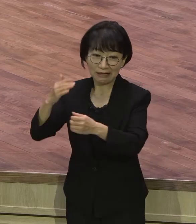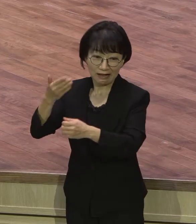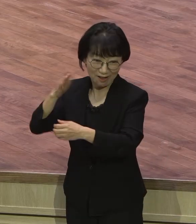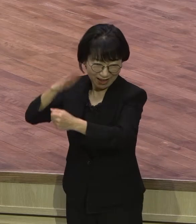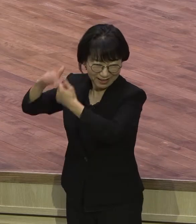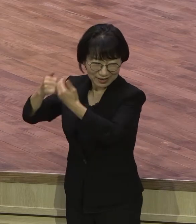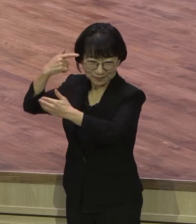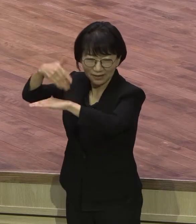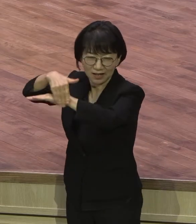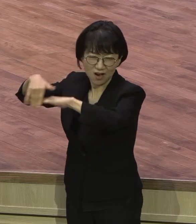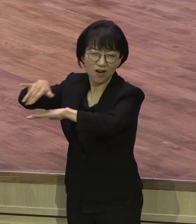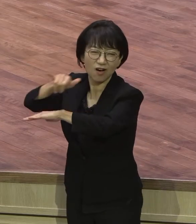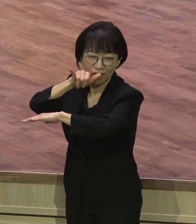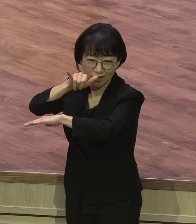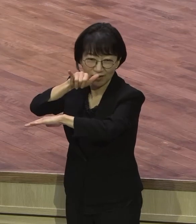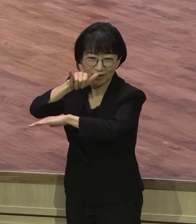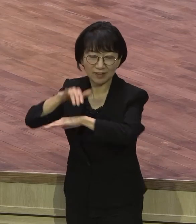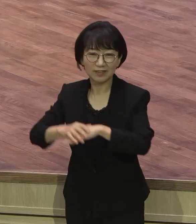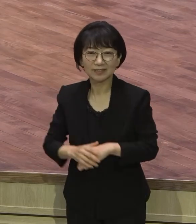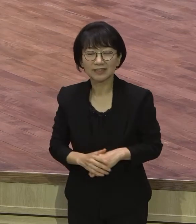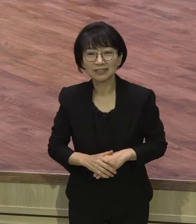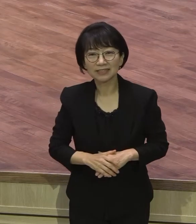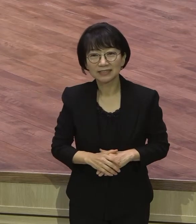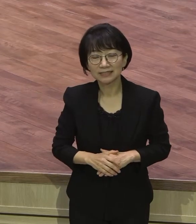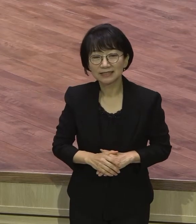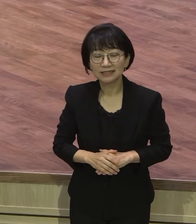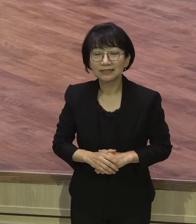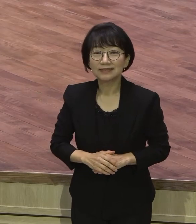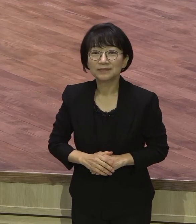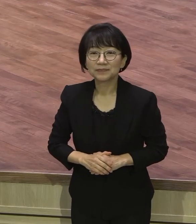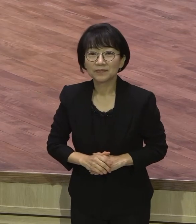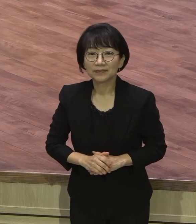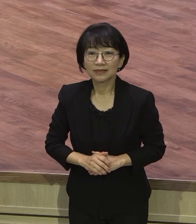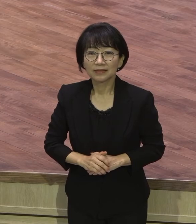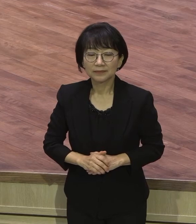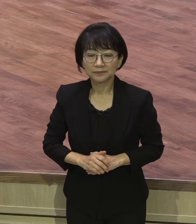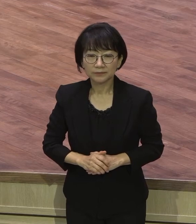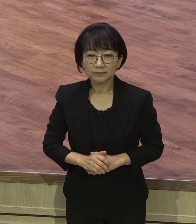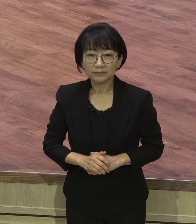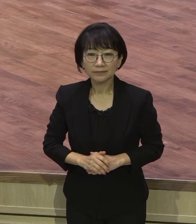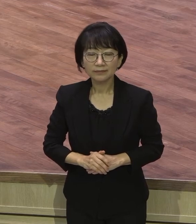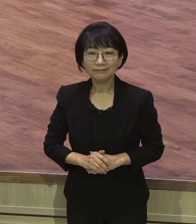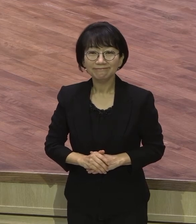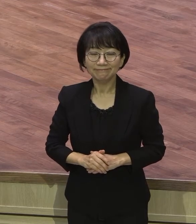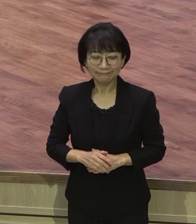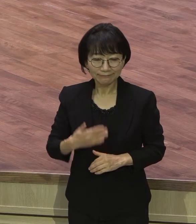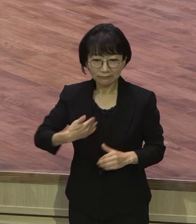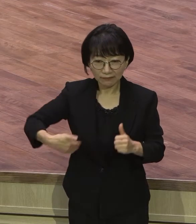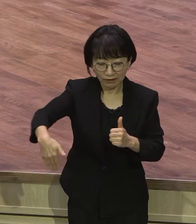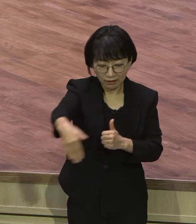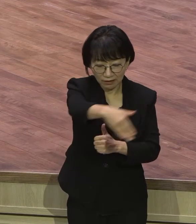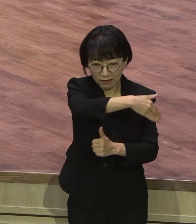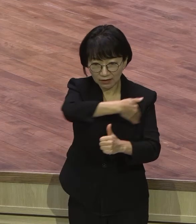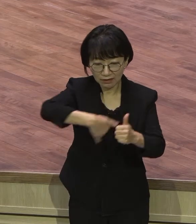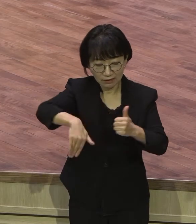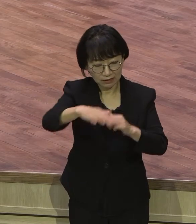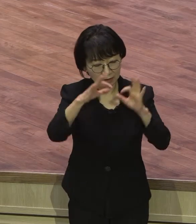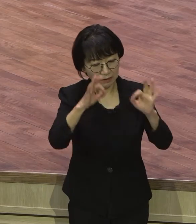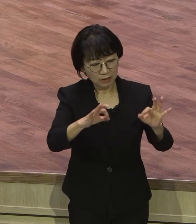이런 상황 속에서 여러분이 어떤 삶을 살아야 되느냐. 도저히 감사할 수